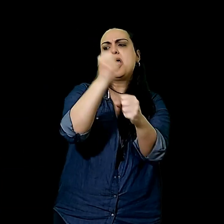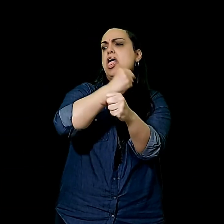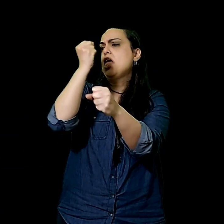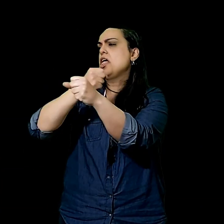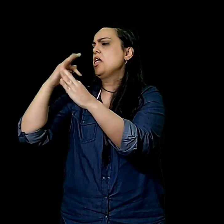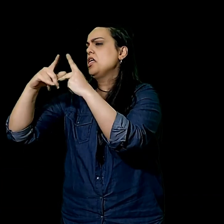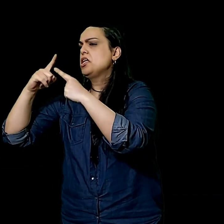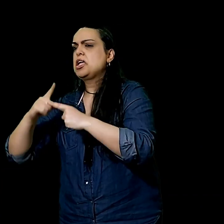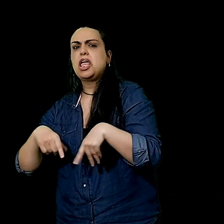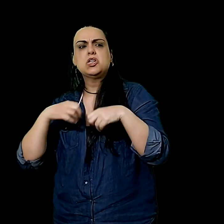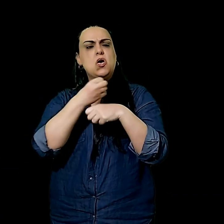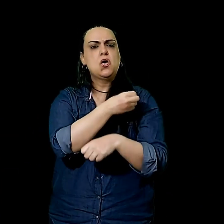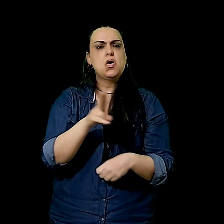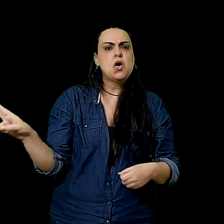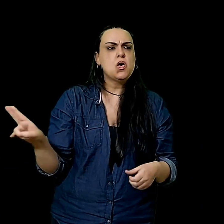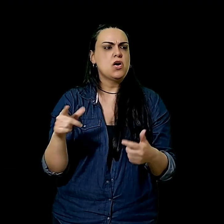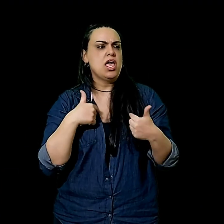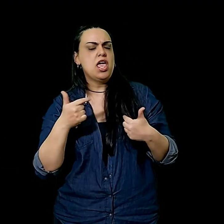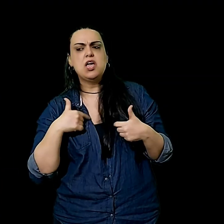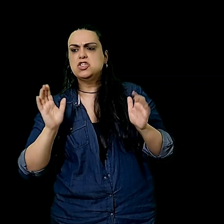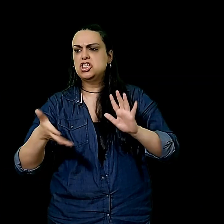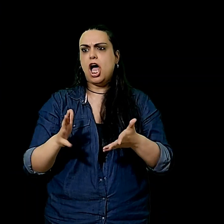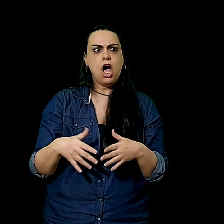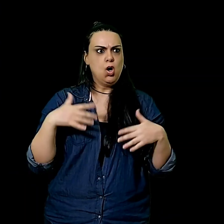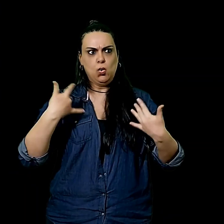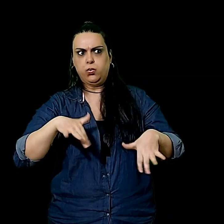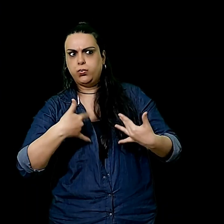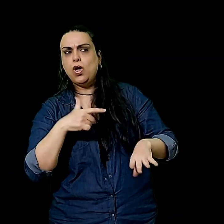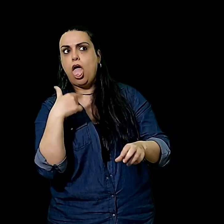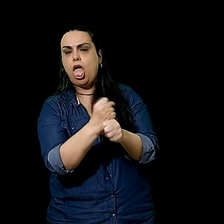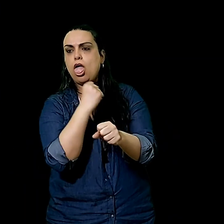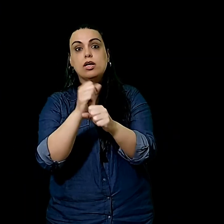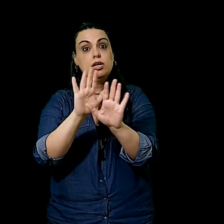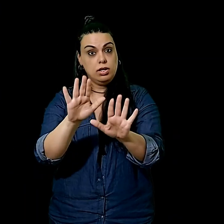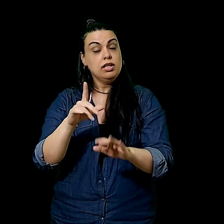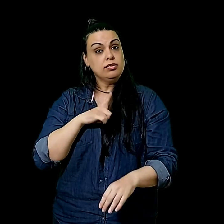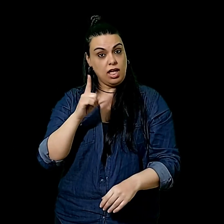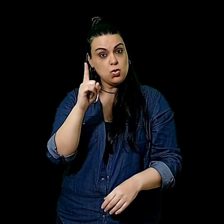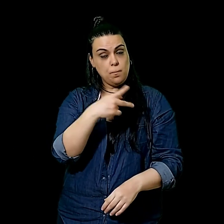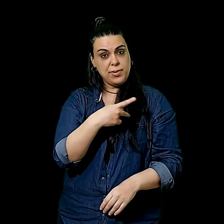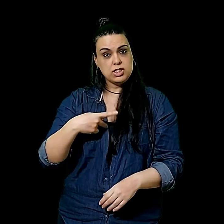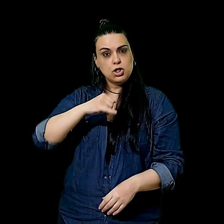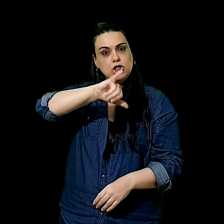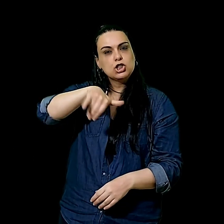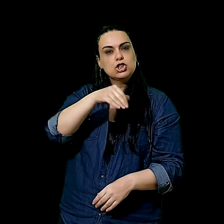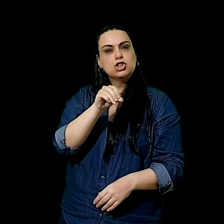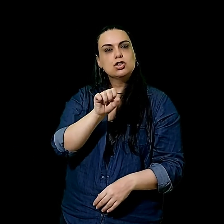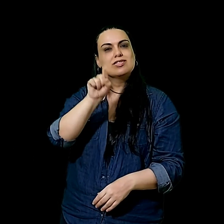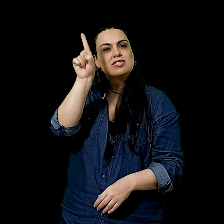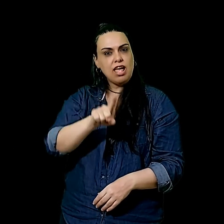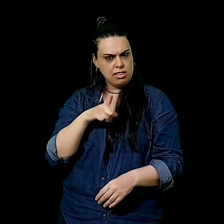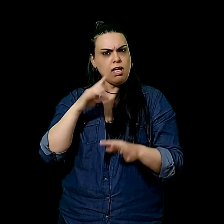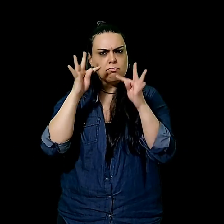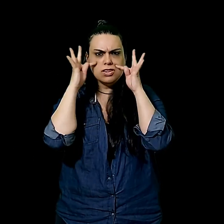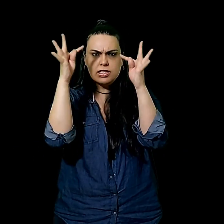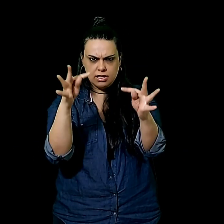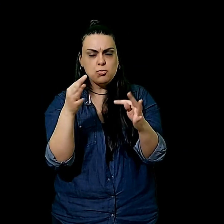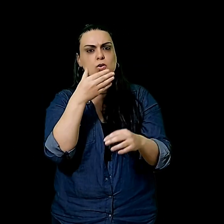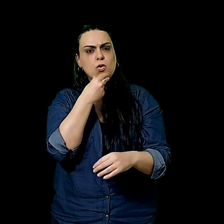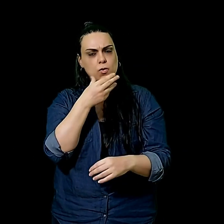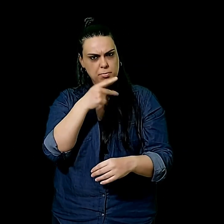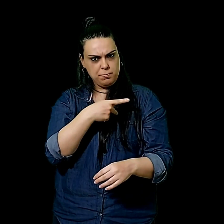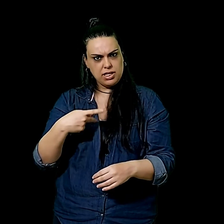com a suntuosidade dos templos que você pode construir. Pastor José Satírio tem um testemunho muito interessante sobre isso quando ele chegou na